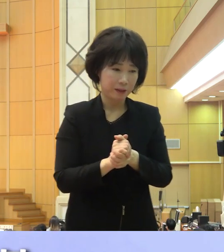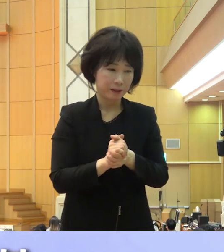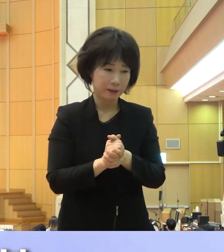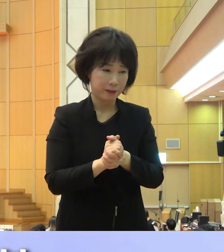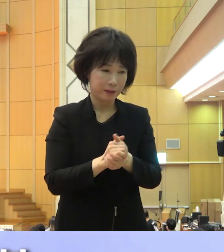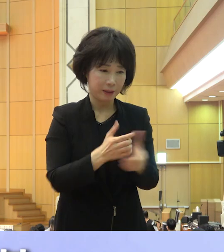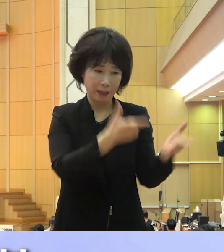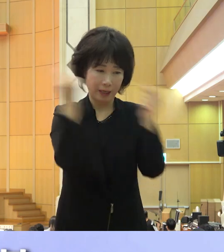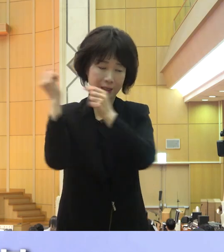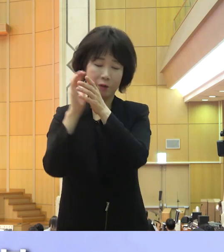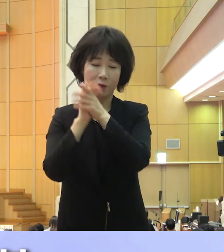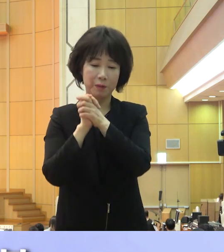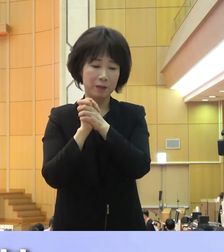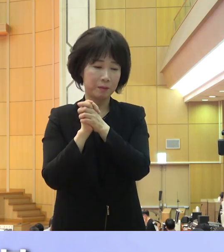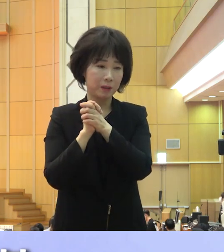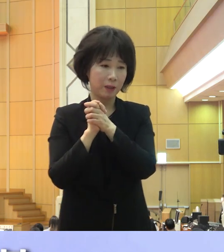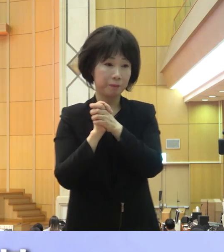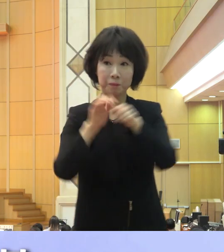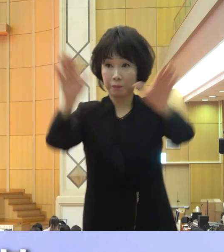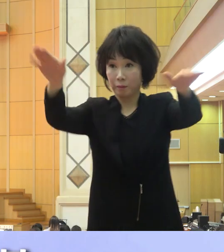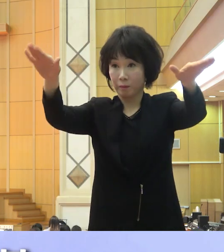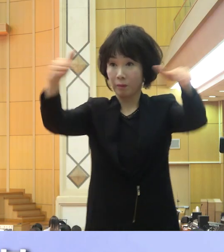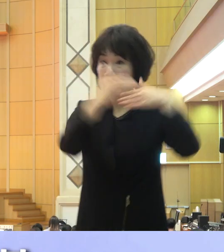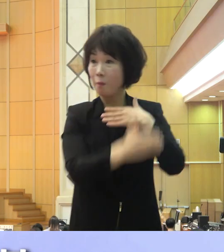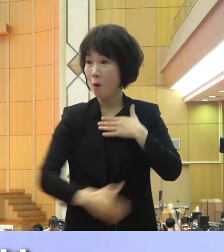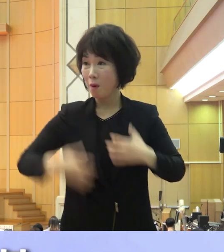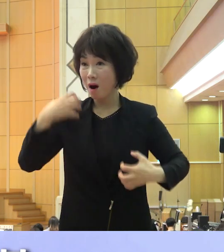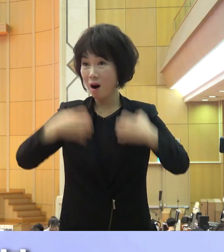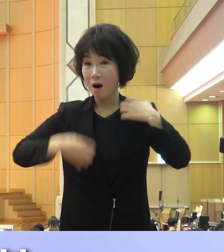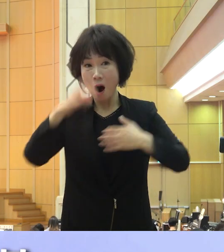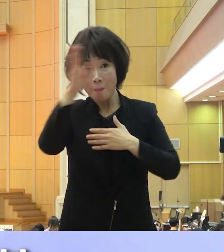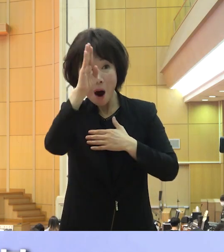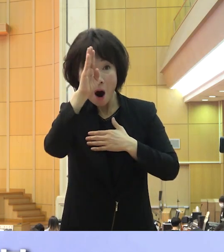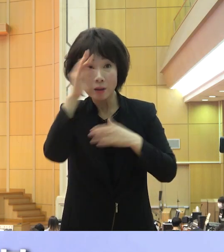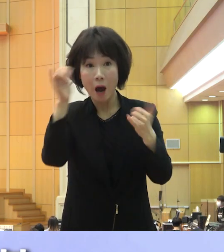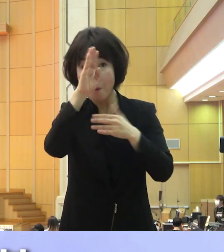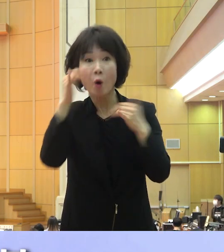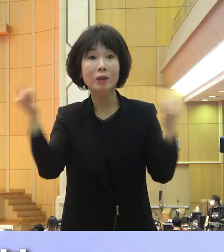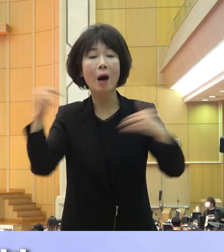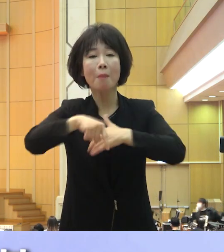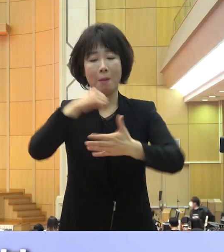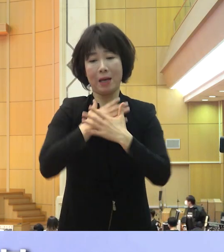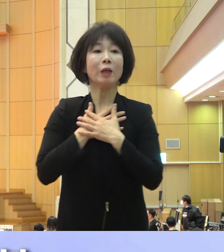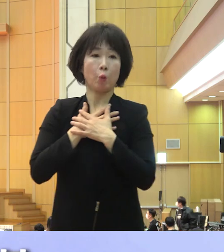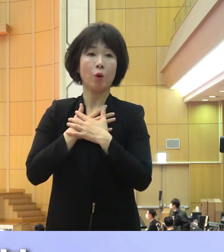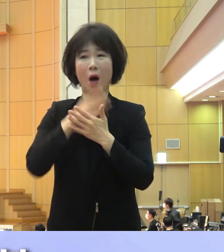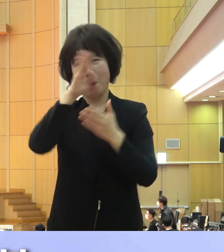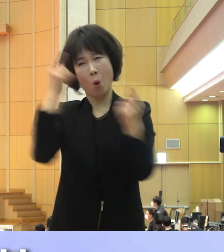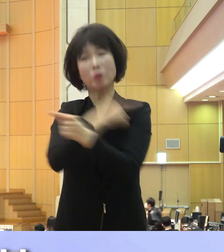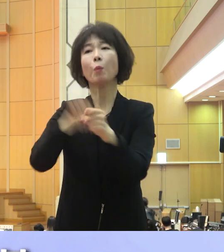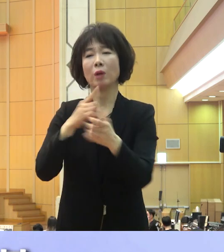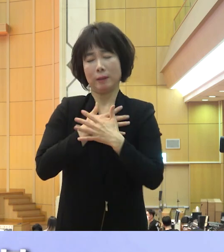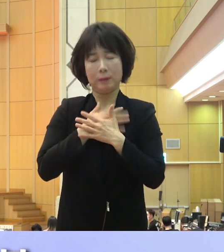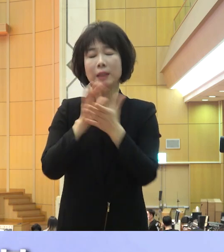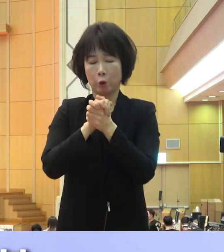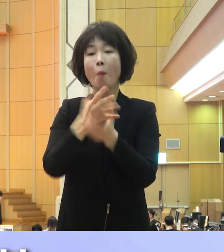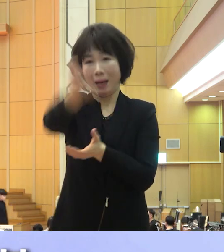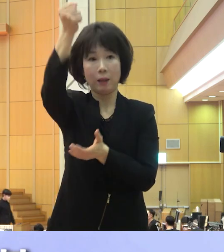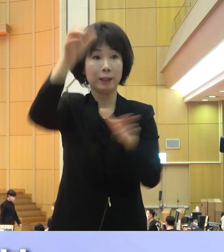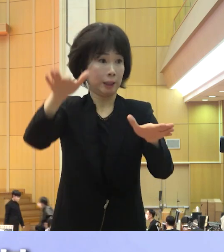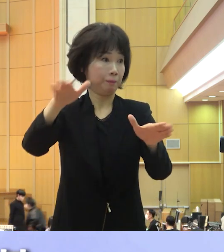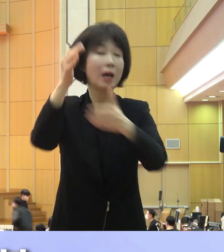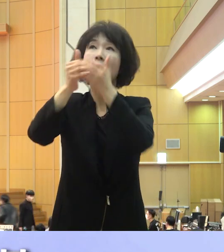다 같이 눈을 감으시길 바라고, 아픈 분들은 내 가슴에다 손을 얹으시기 바랍니다. 하나님